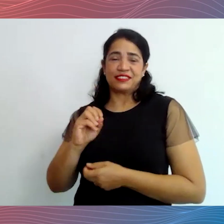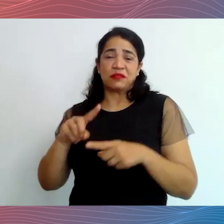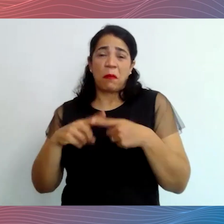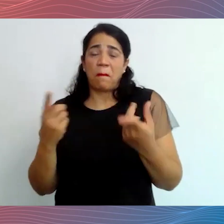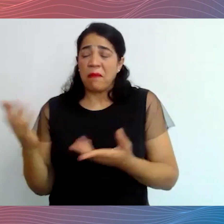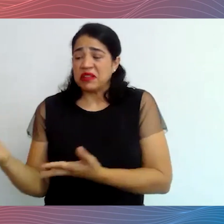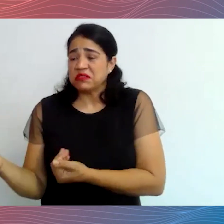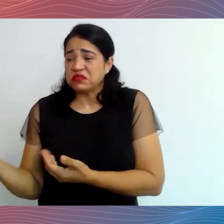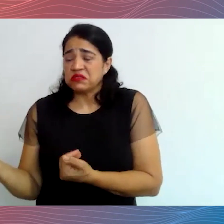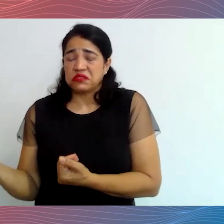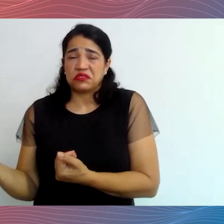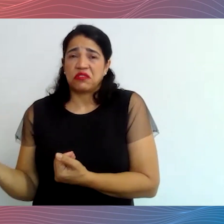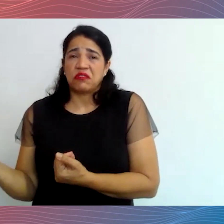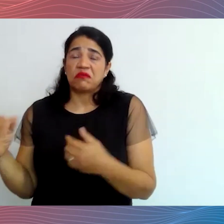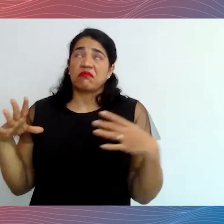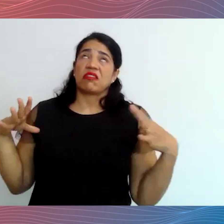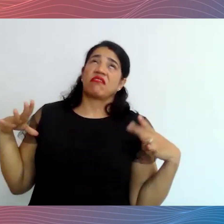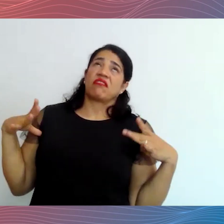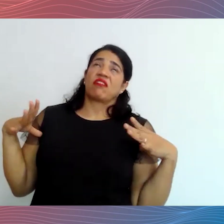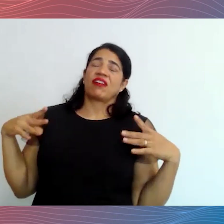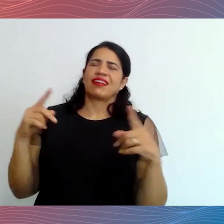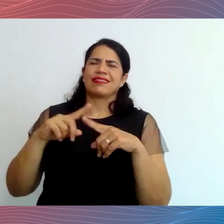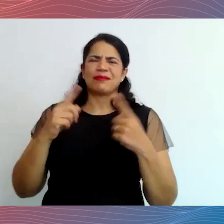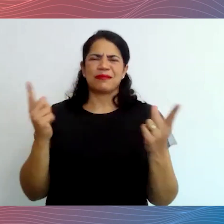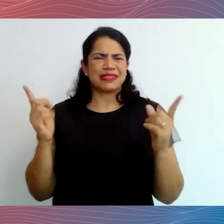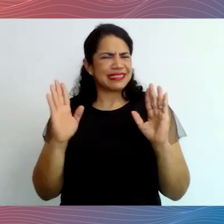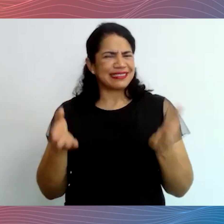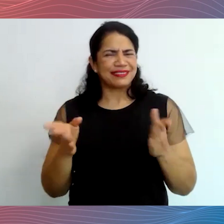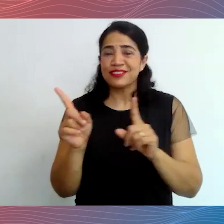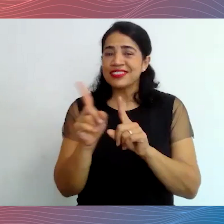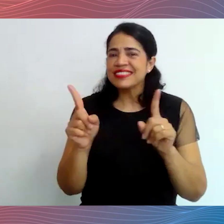vamos dar uma razão de vida para eles?